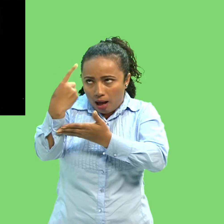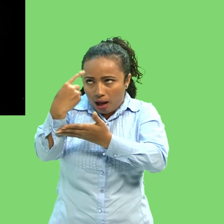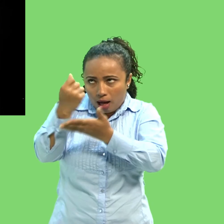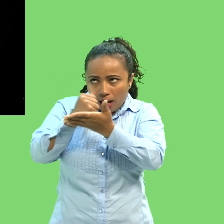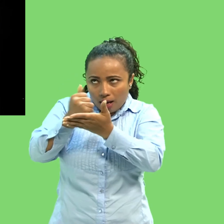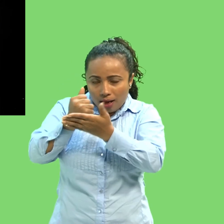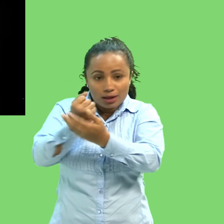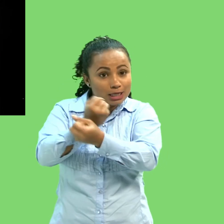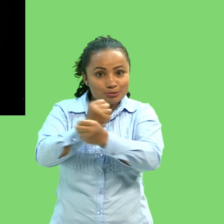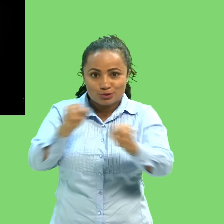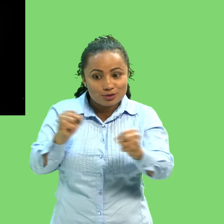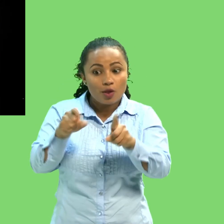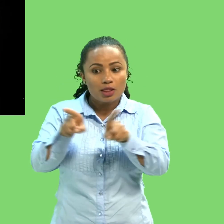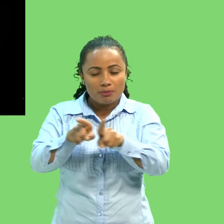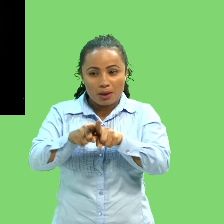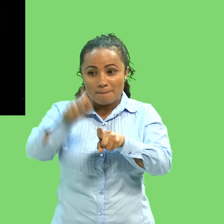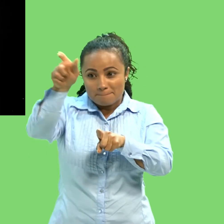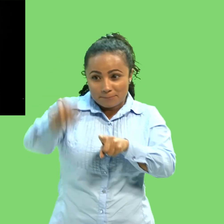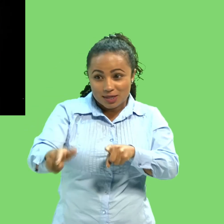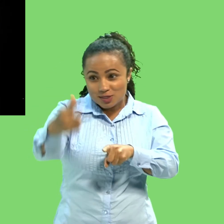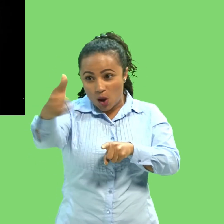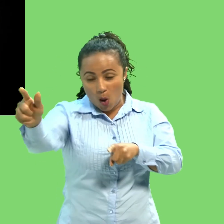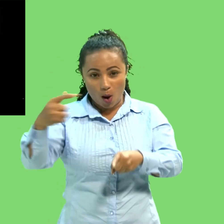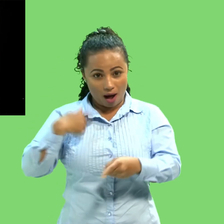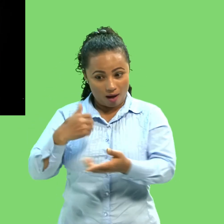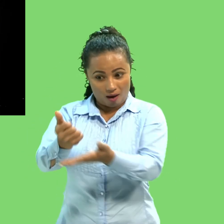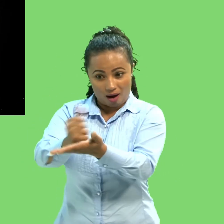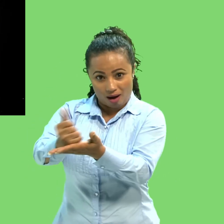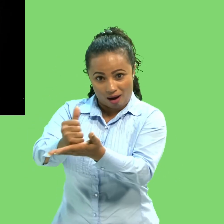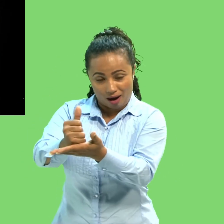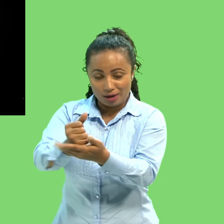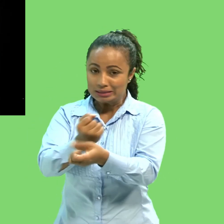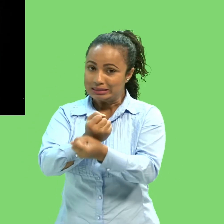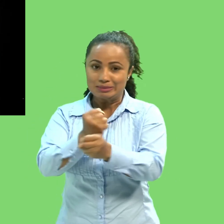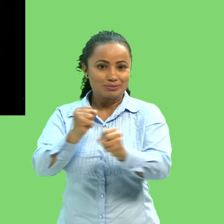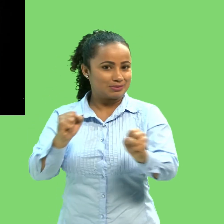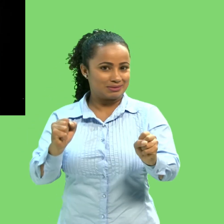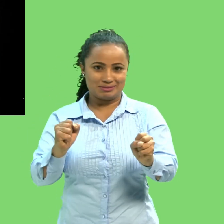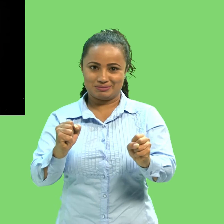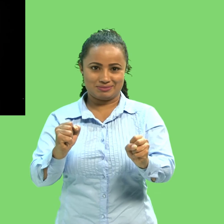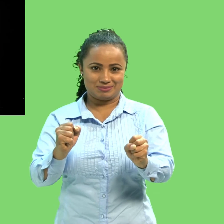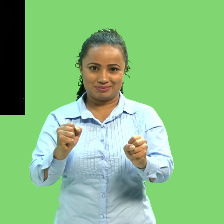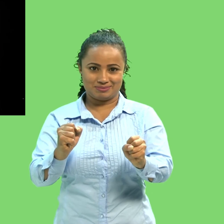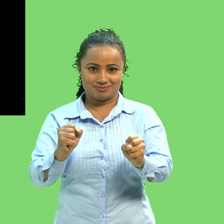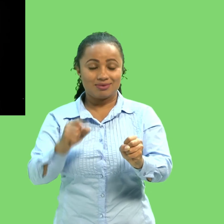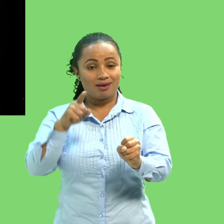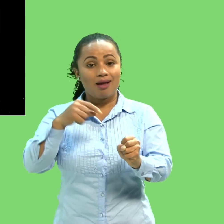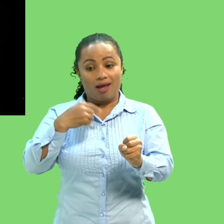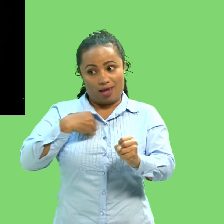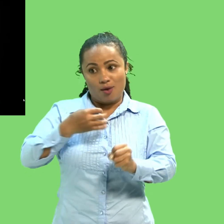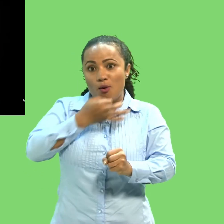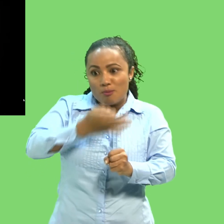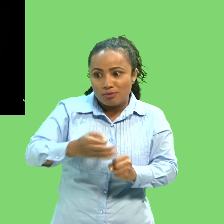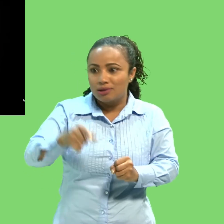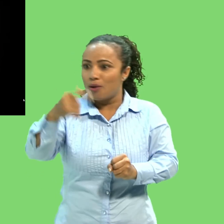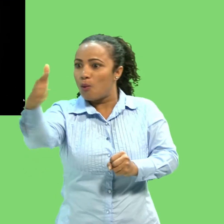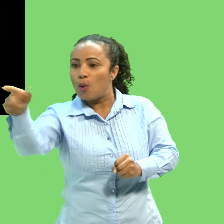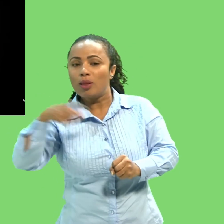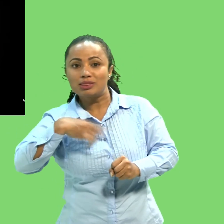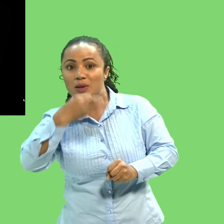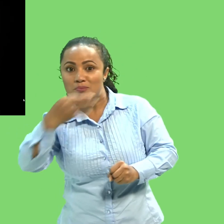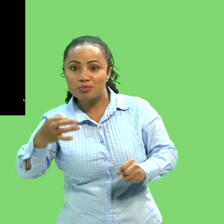nem o outro, nem os efeitos do seu dizer. Porque está imbricado de quê? De ideologias. Ok?